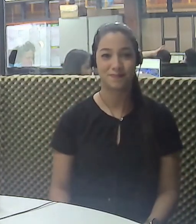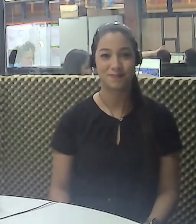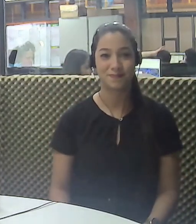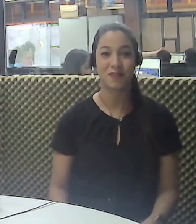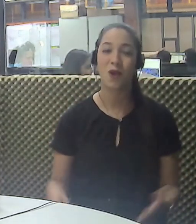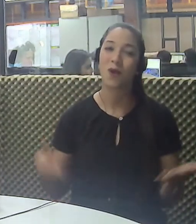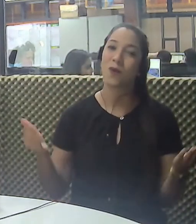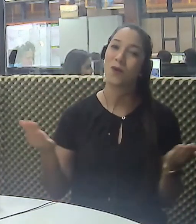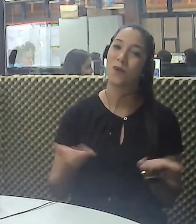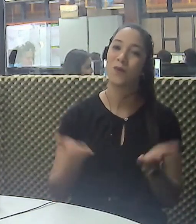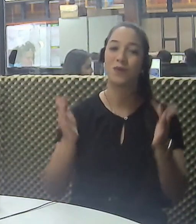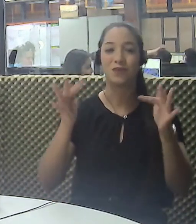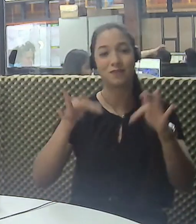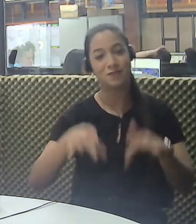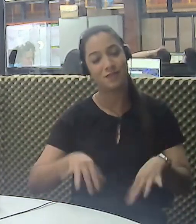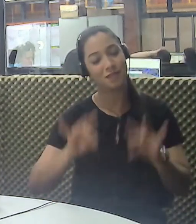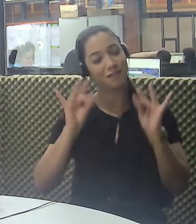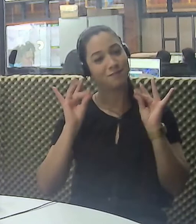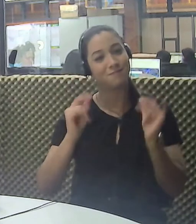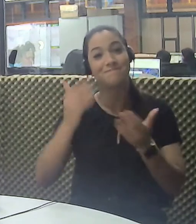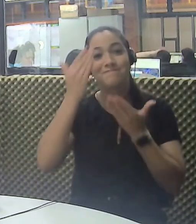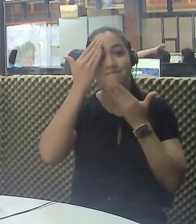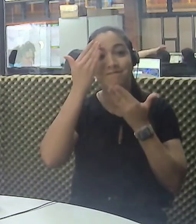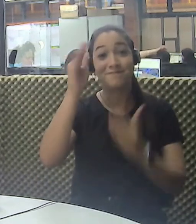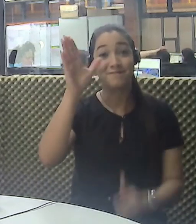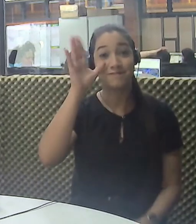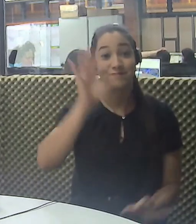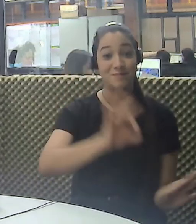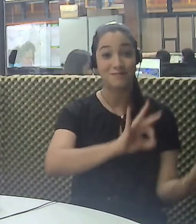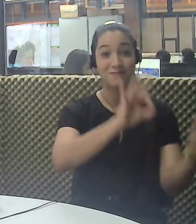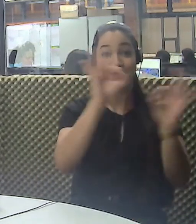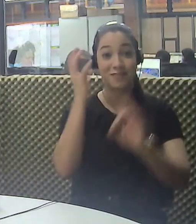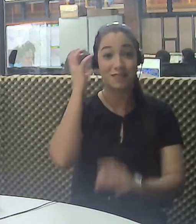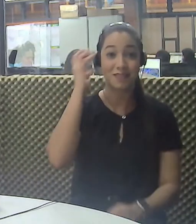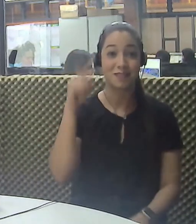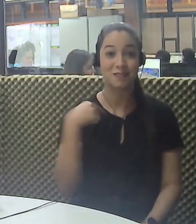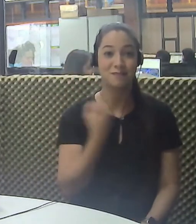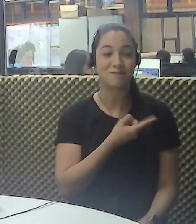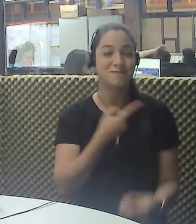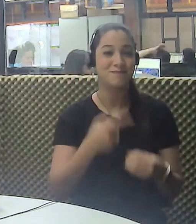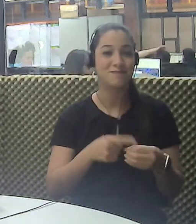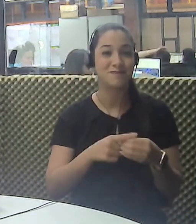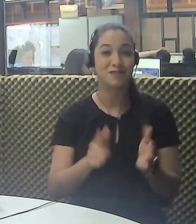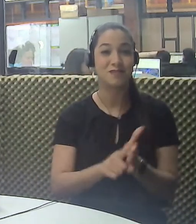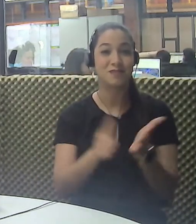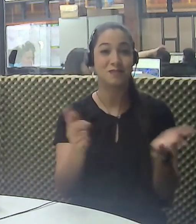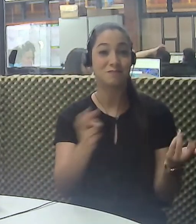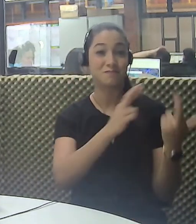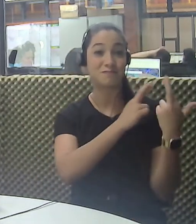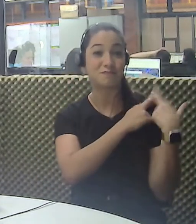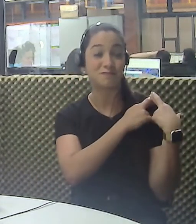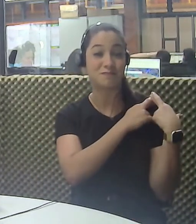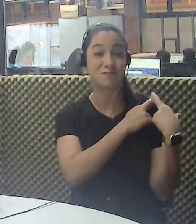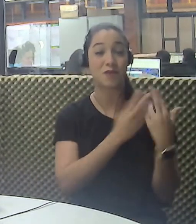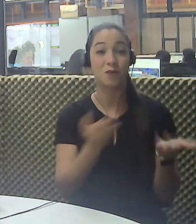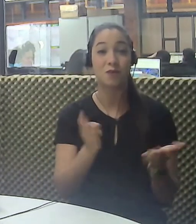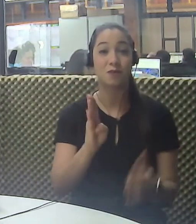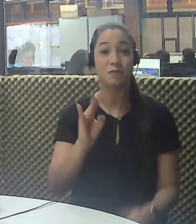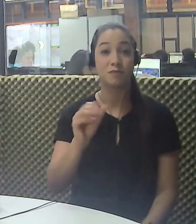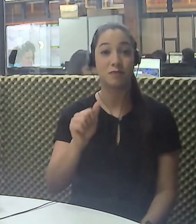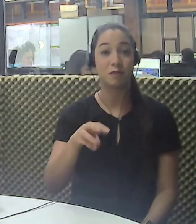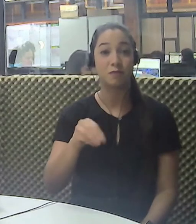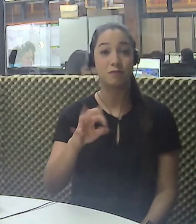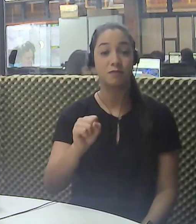Notícias. E a edição de hoje fica por aqui. Obrigado pela sua audiência, Rádio Nossa Cidade. Jornalista responsável pela edição, Bia